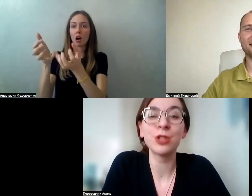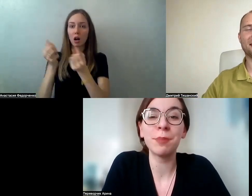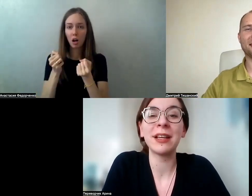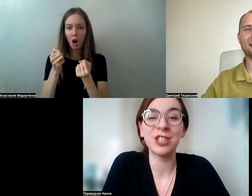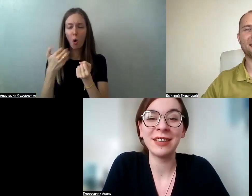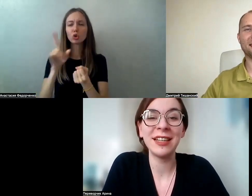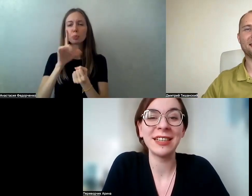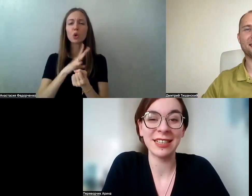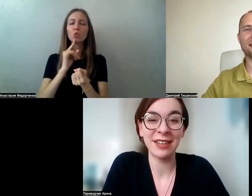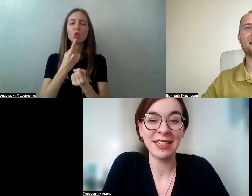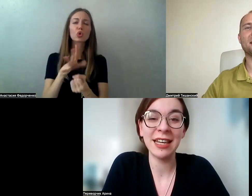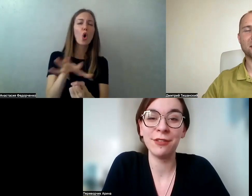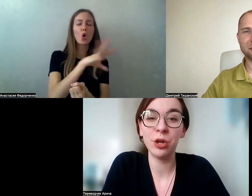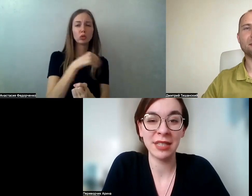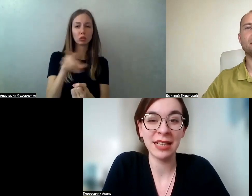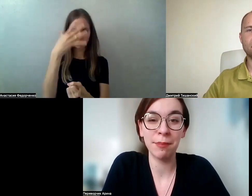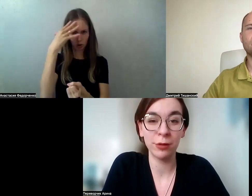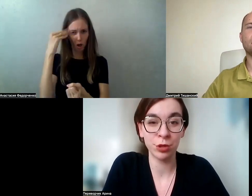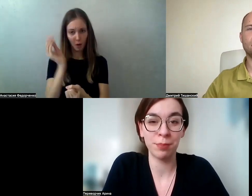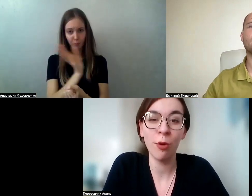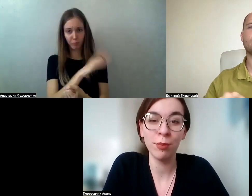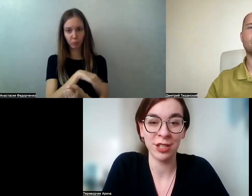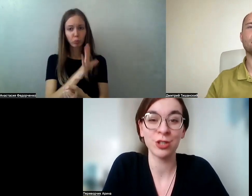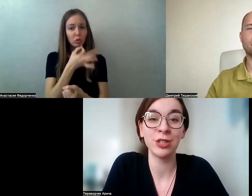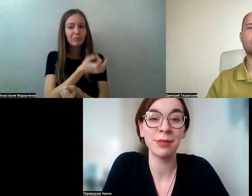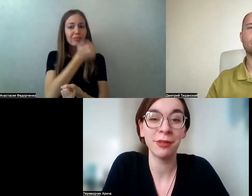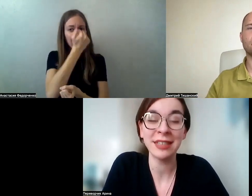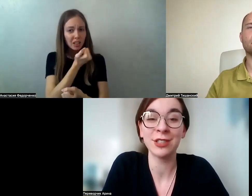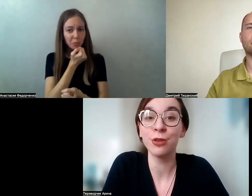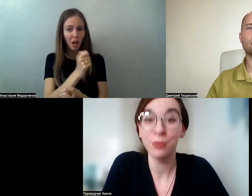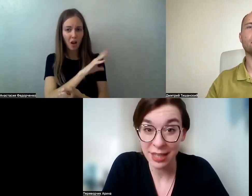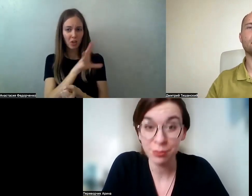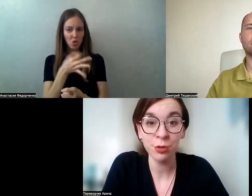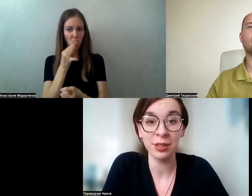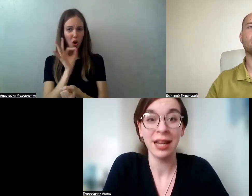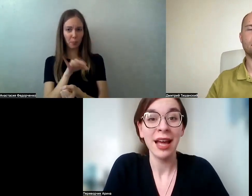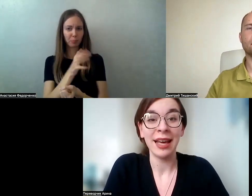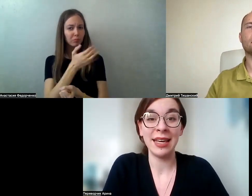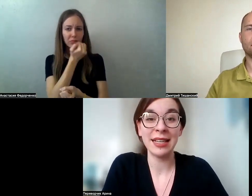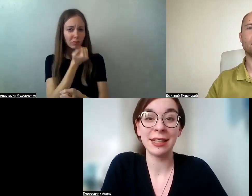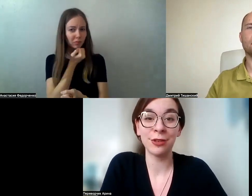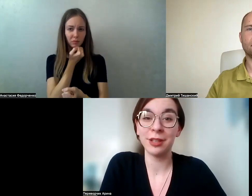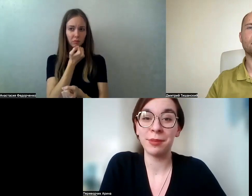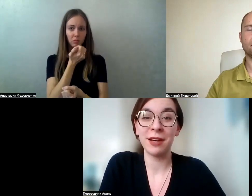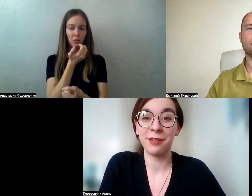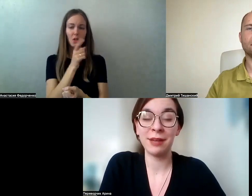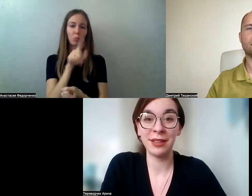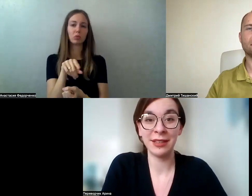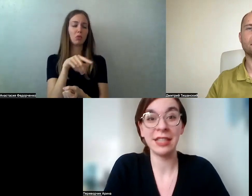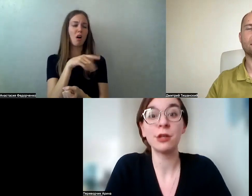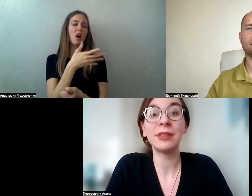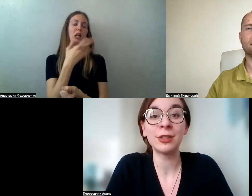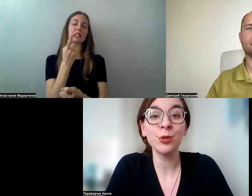просто нужно продолжать двигаться к своей цели, и вы ее обязательно получите. Помните, не забывайте, что всем трудно, и если кто-то, например,